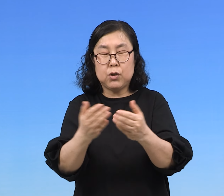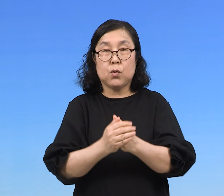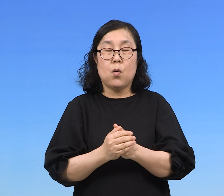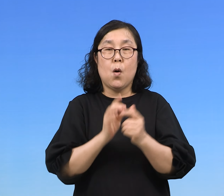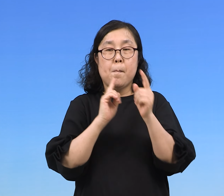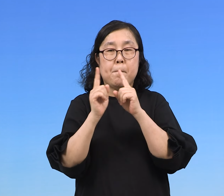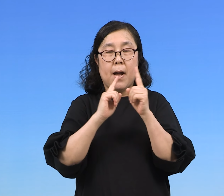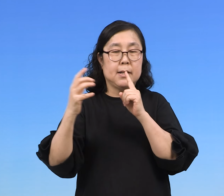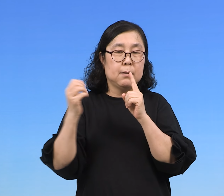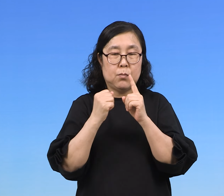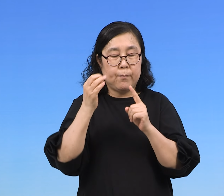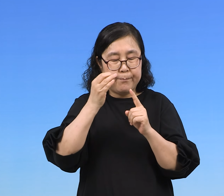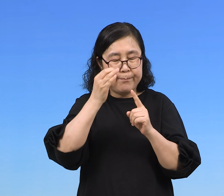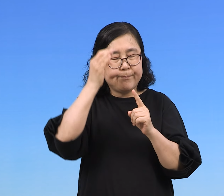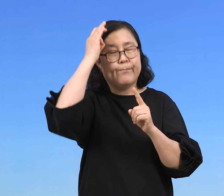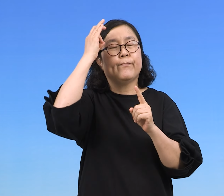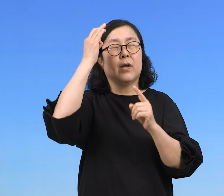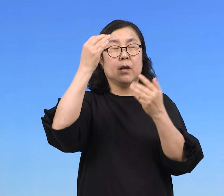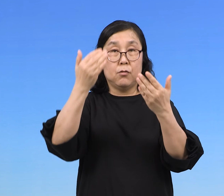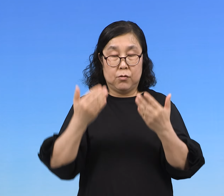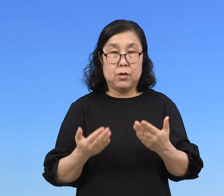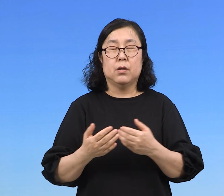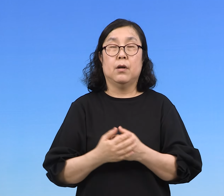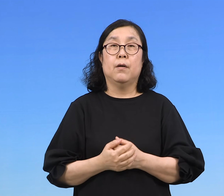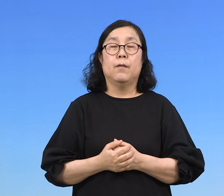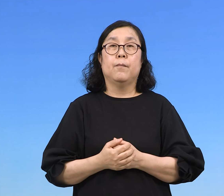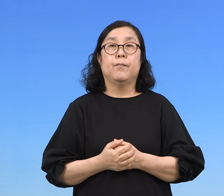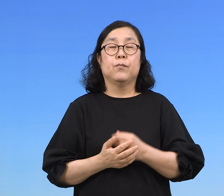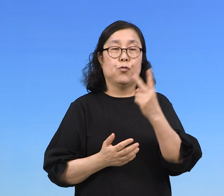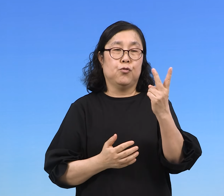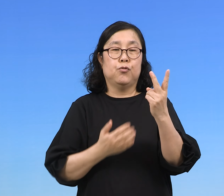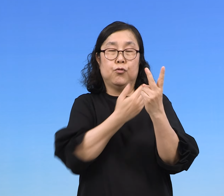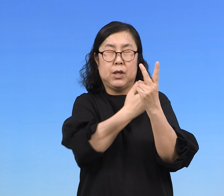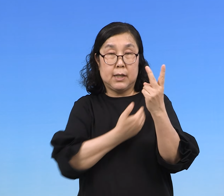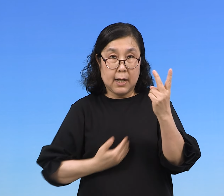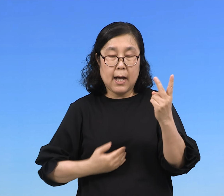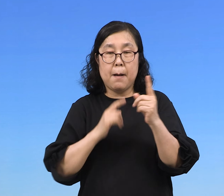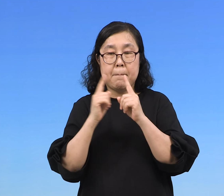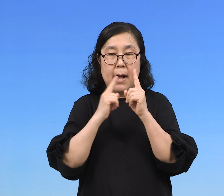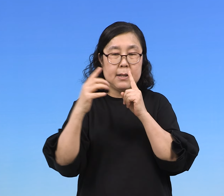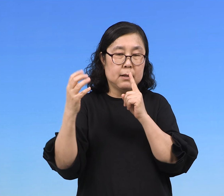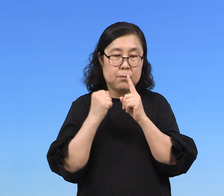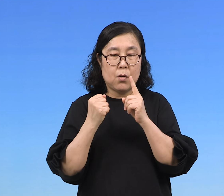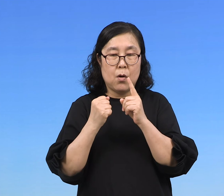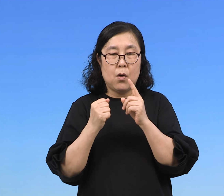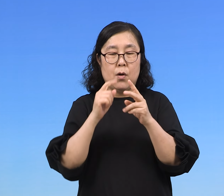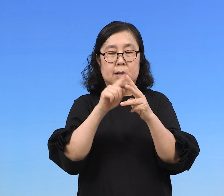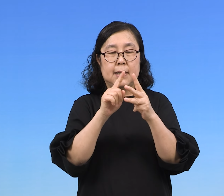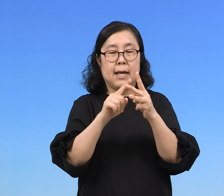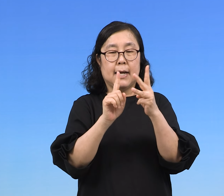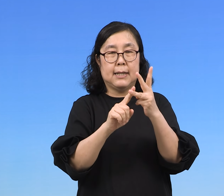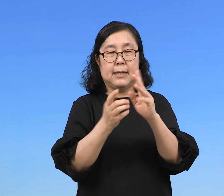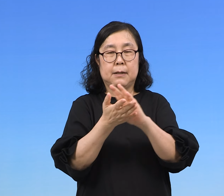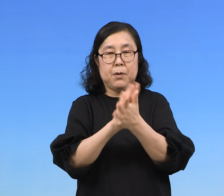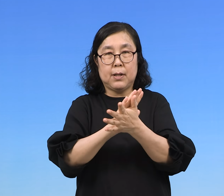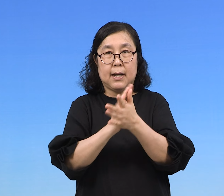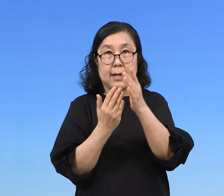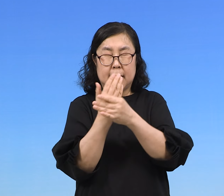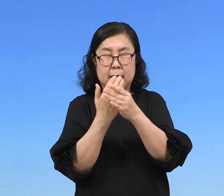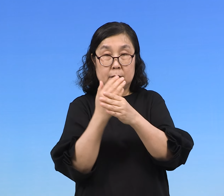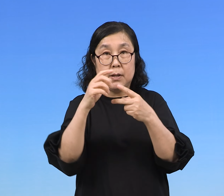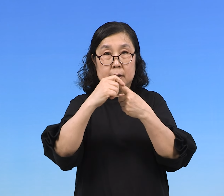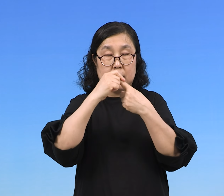그들에게 말씀으로 깨우쳐 주시니까요, 그 두 제자가 말씀으로 세 가지 변화가 일어나는 겁니다.